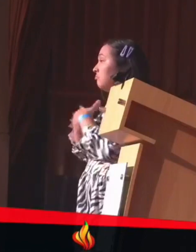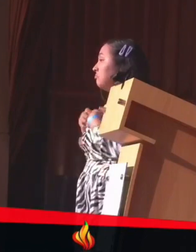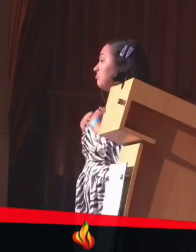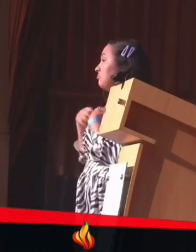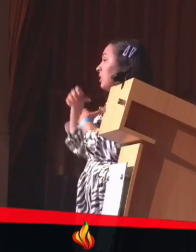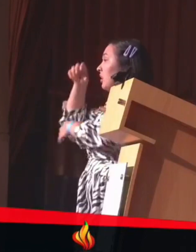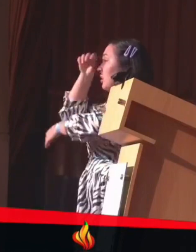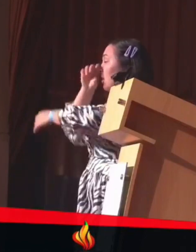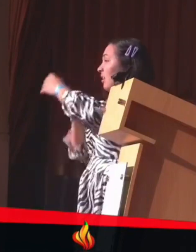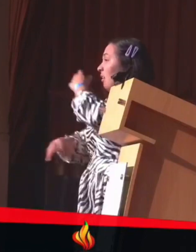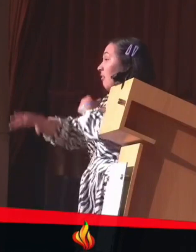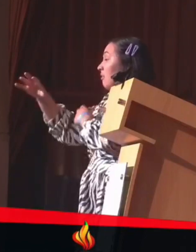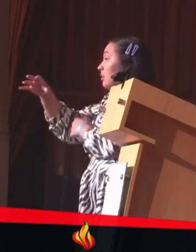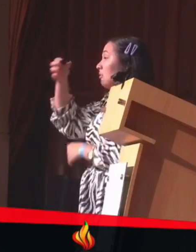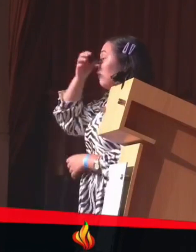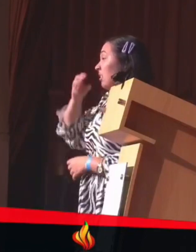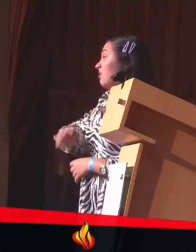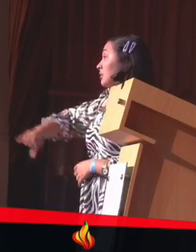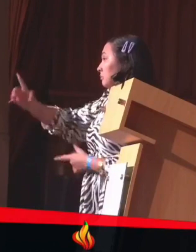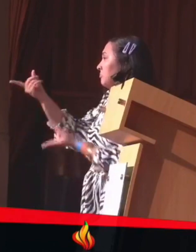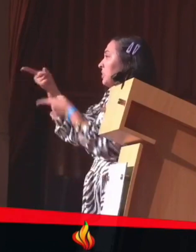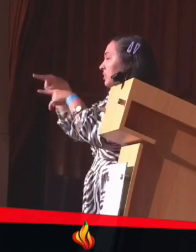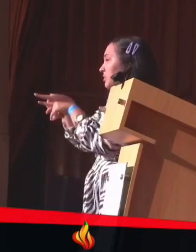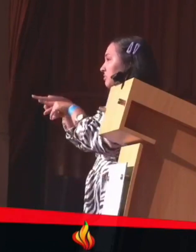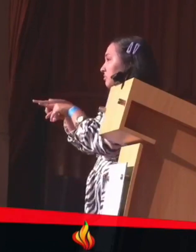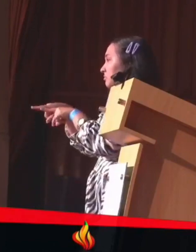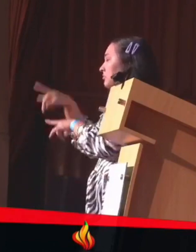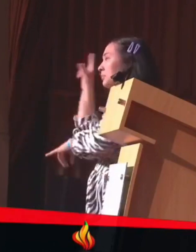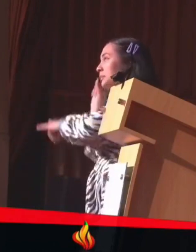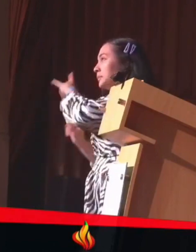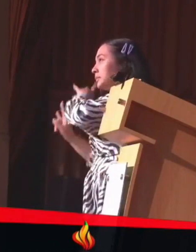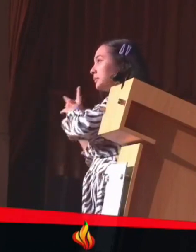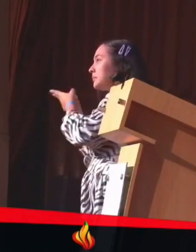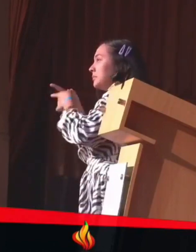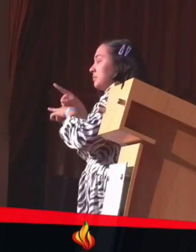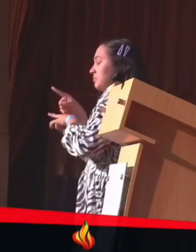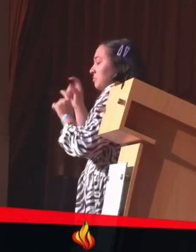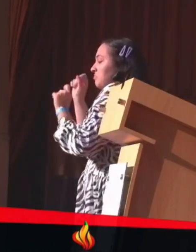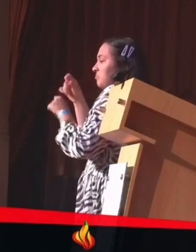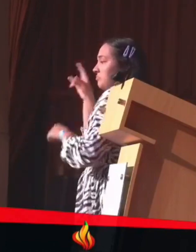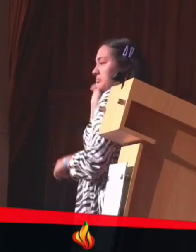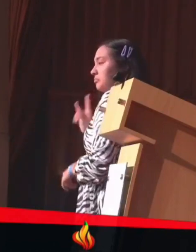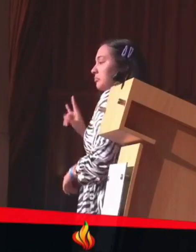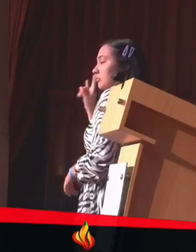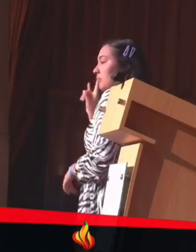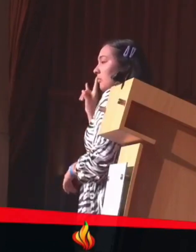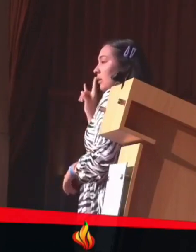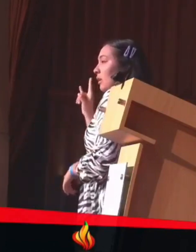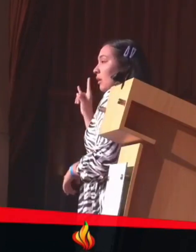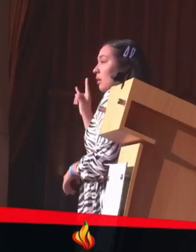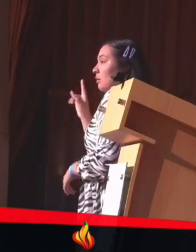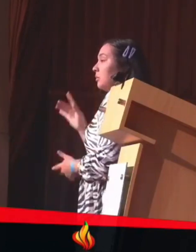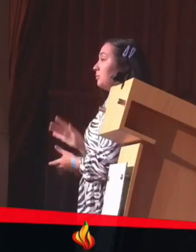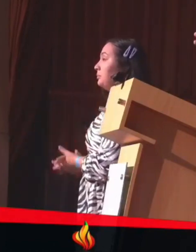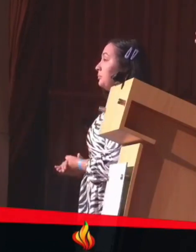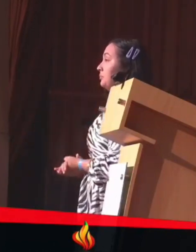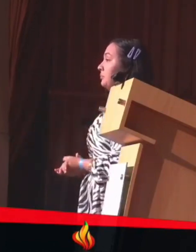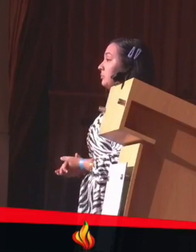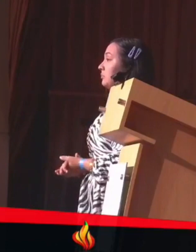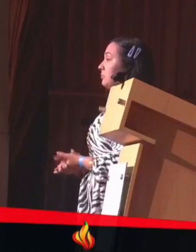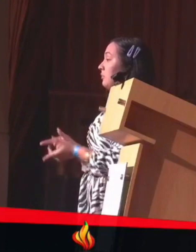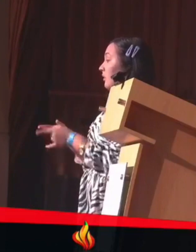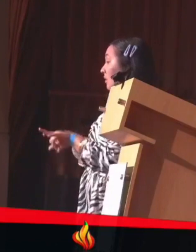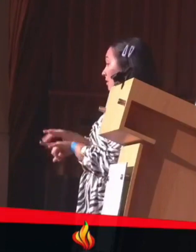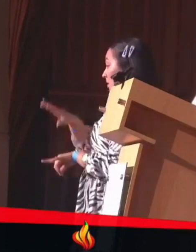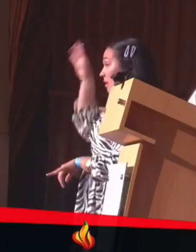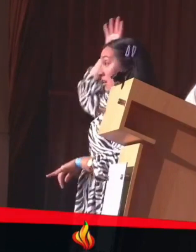orejas, ellos perciben el infrasonido. Las ballenas a miles de kilómetros se comunican